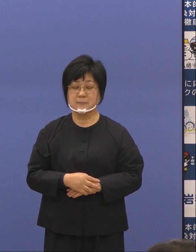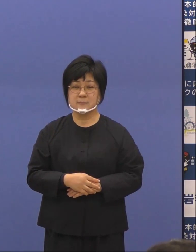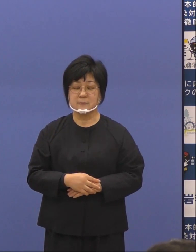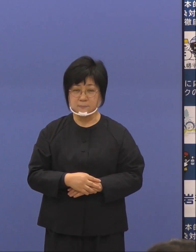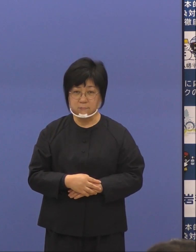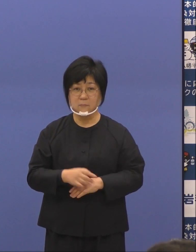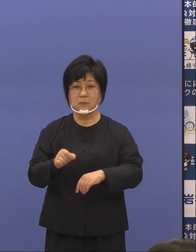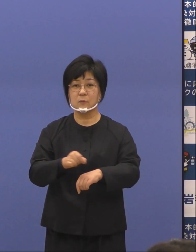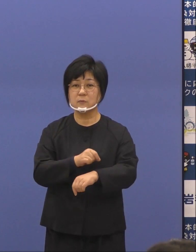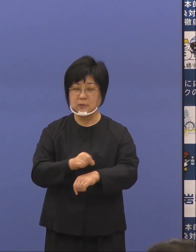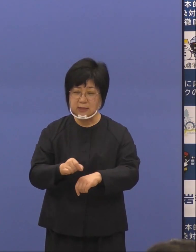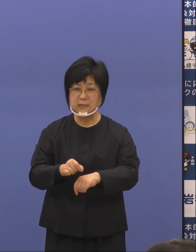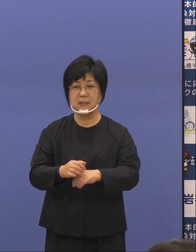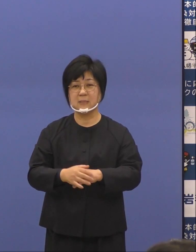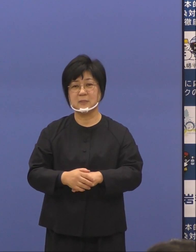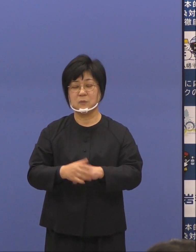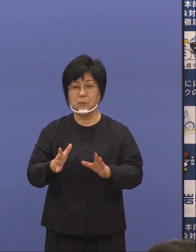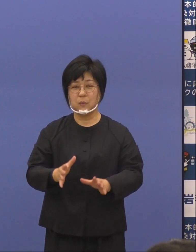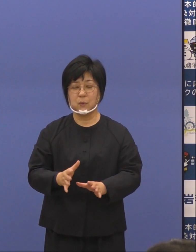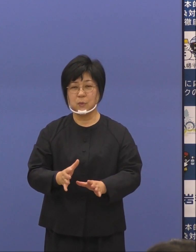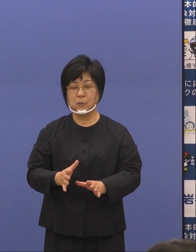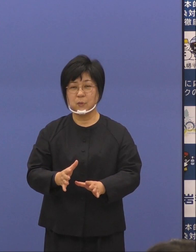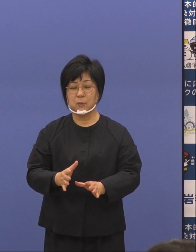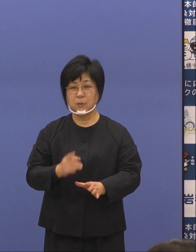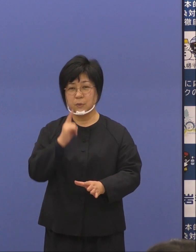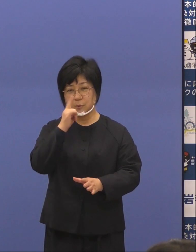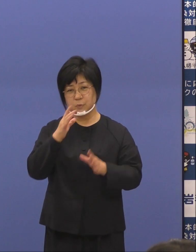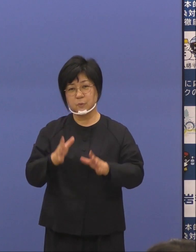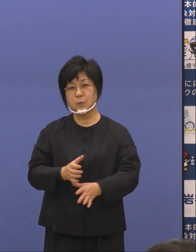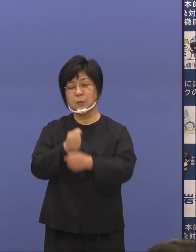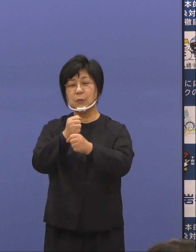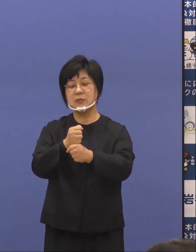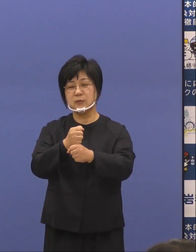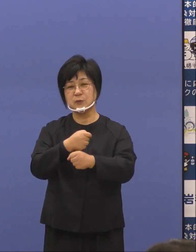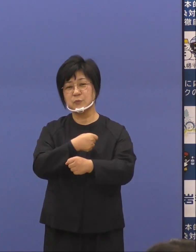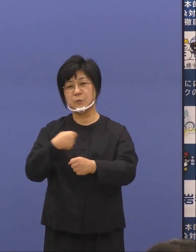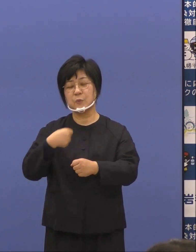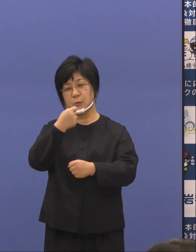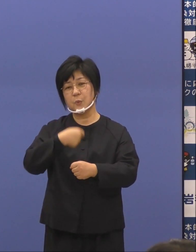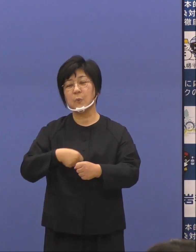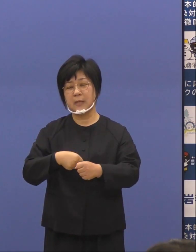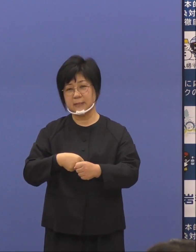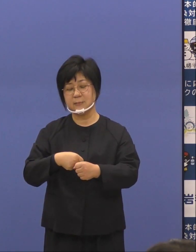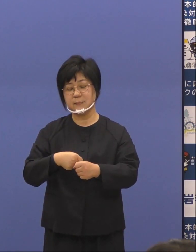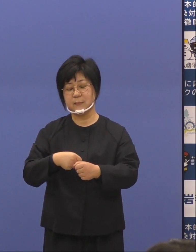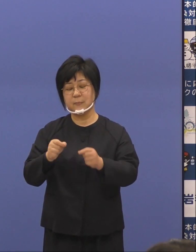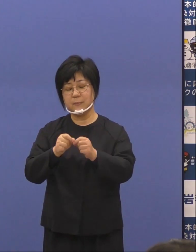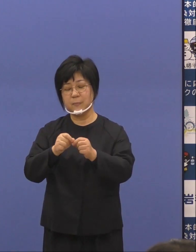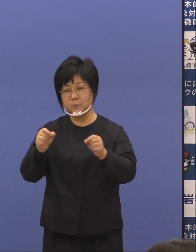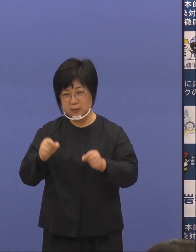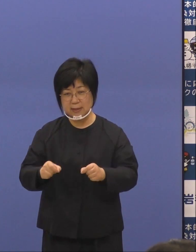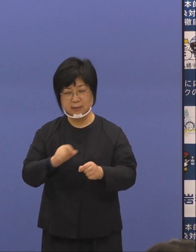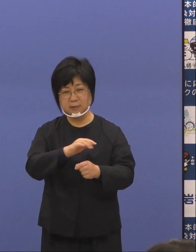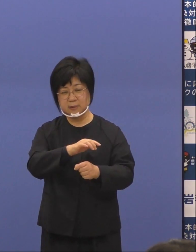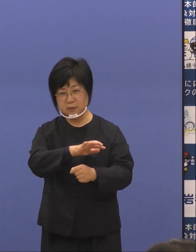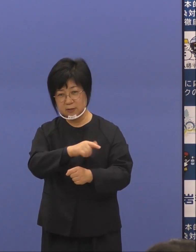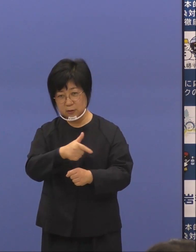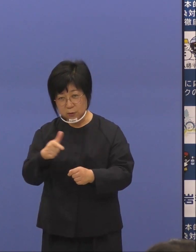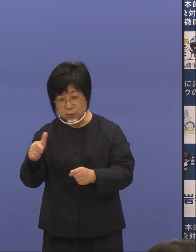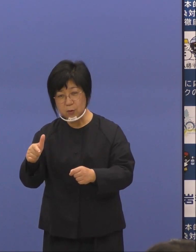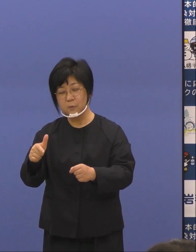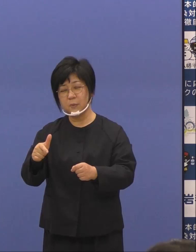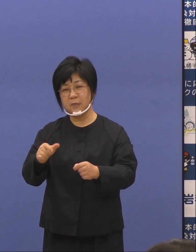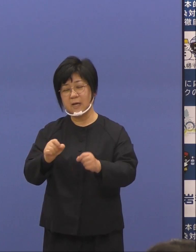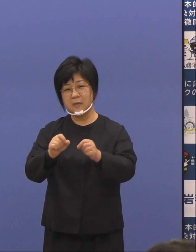まあ、特にこの統一教会問題が今次々に明るみになって、この日本の政